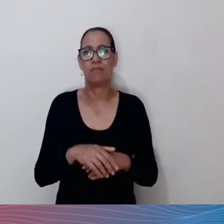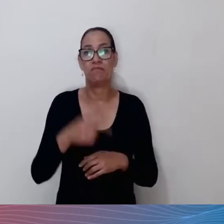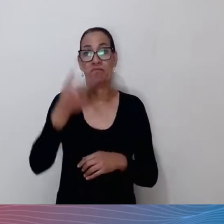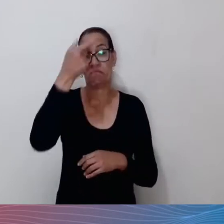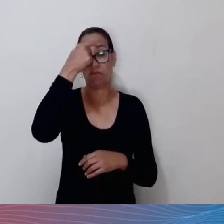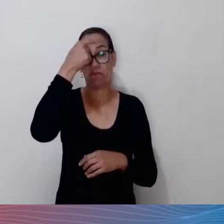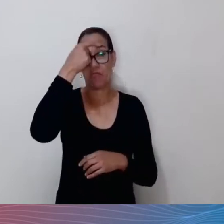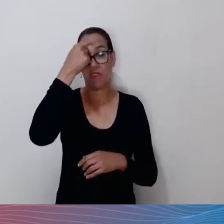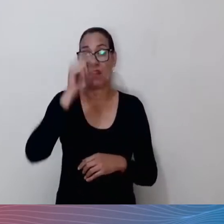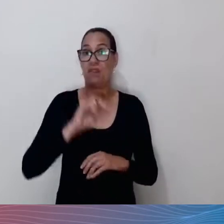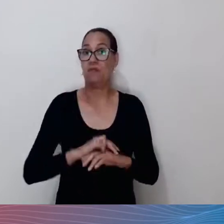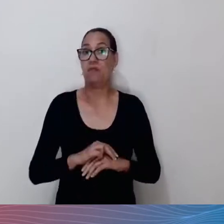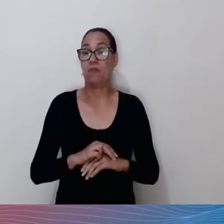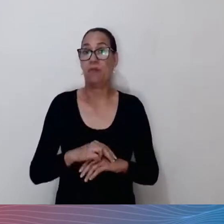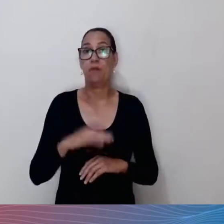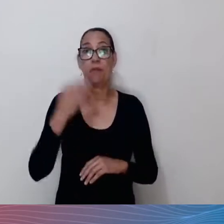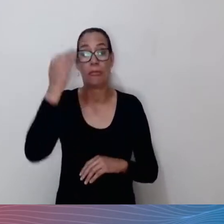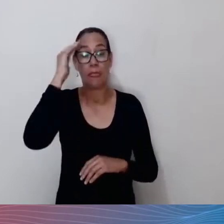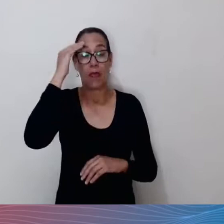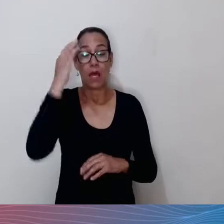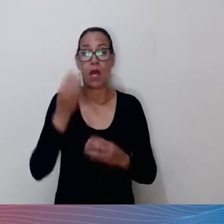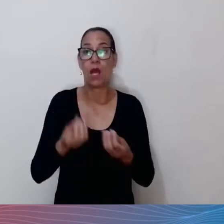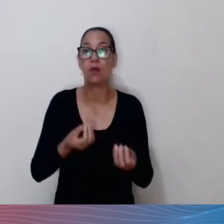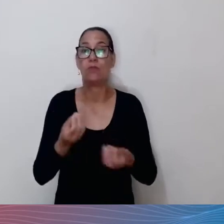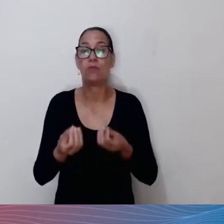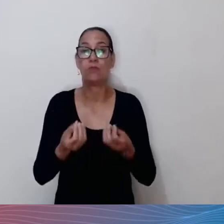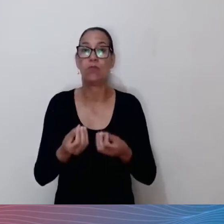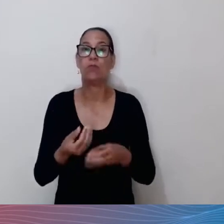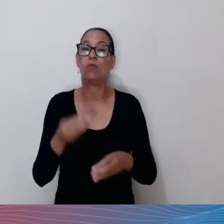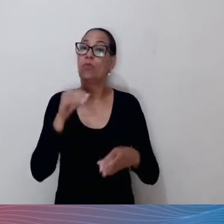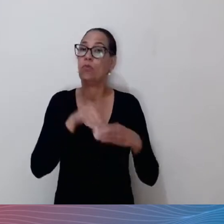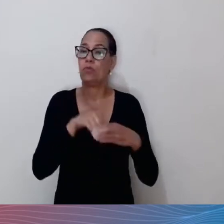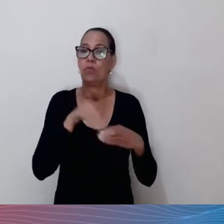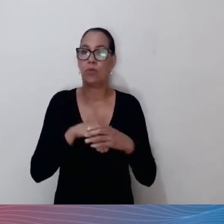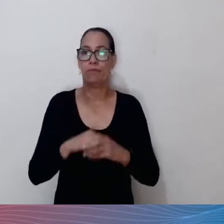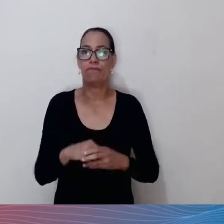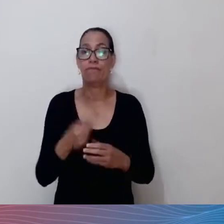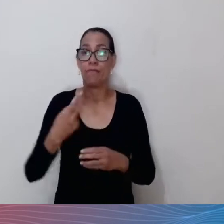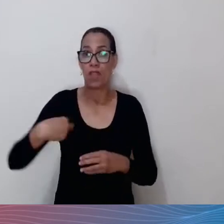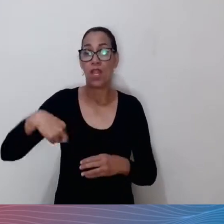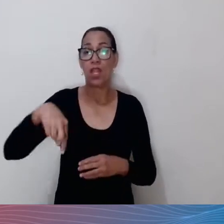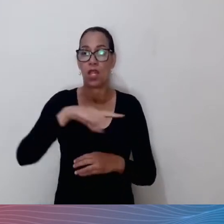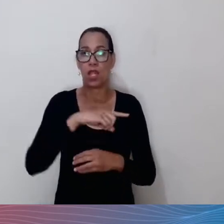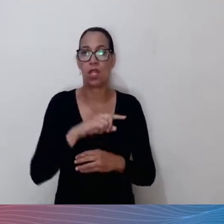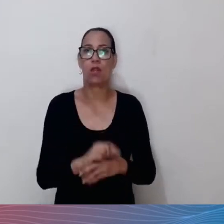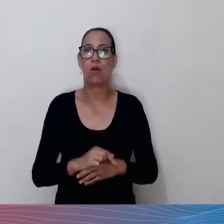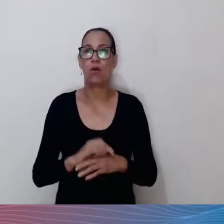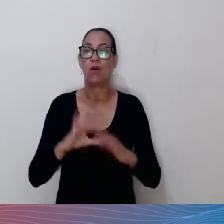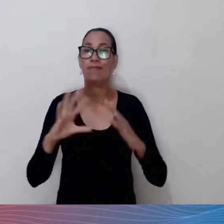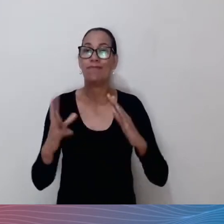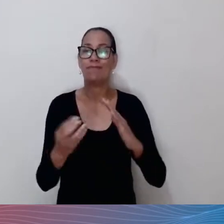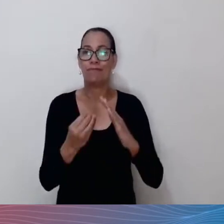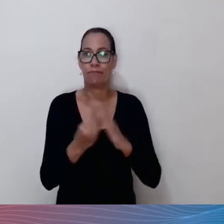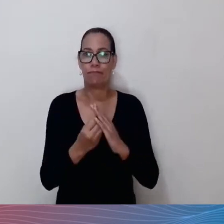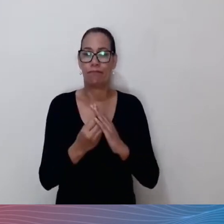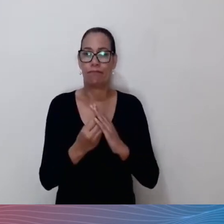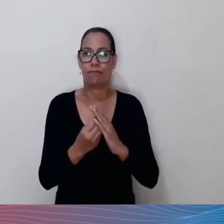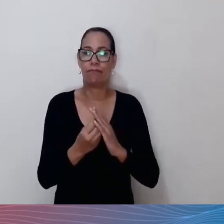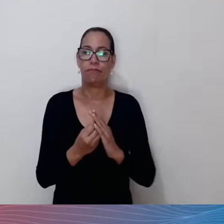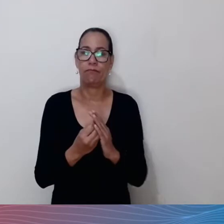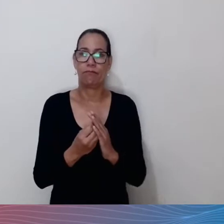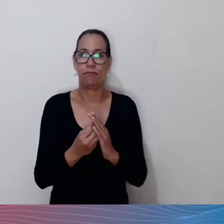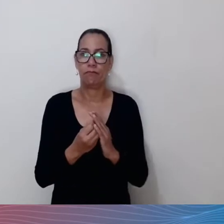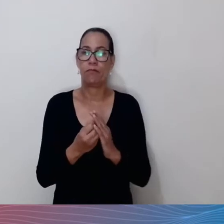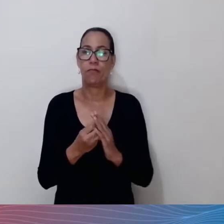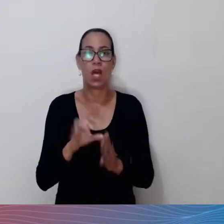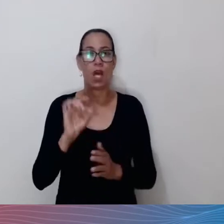E nós, como a igreja, nós apenas oramos ao Senhor que nos